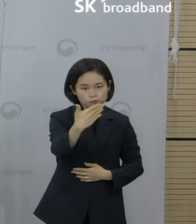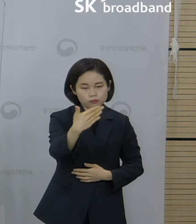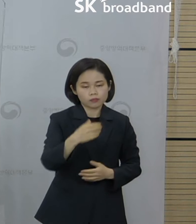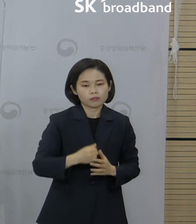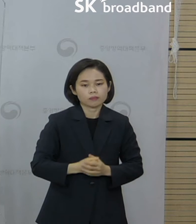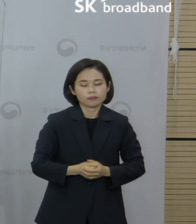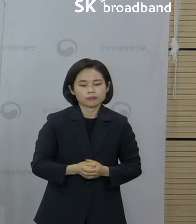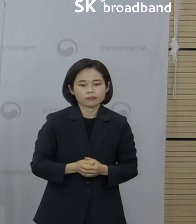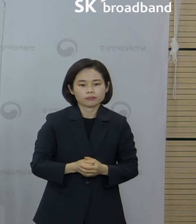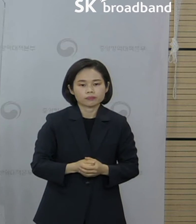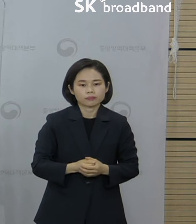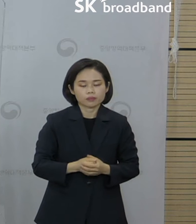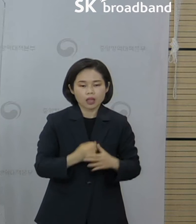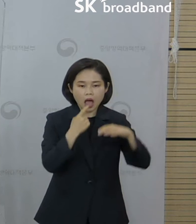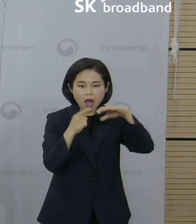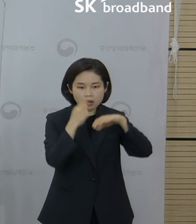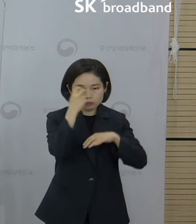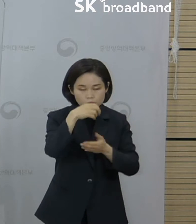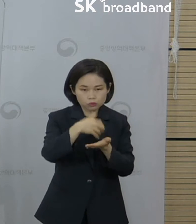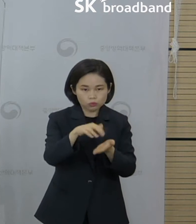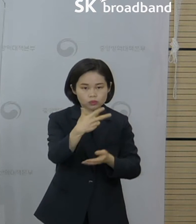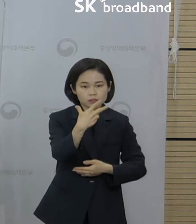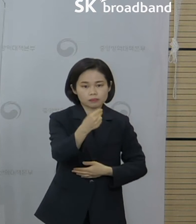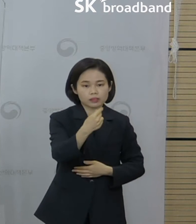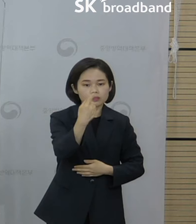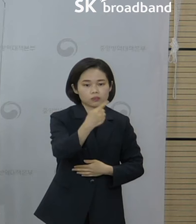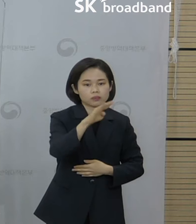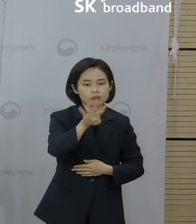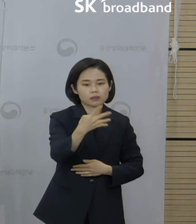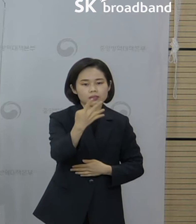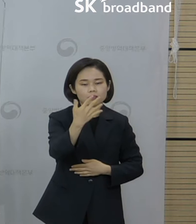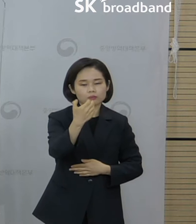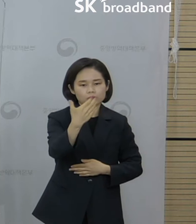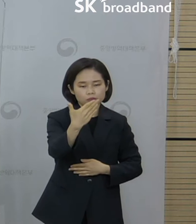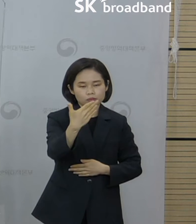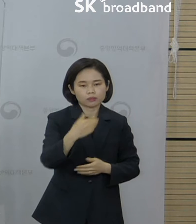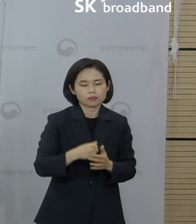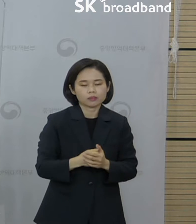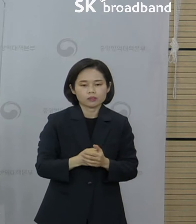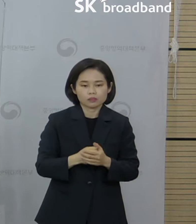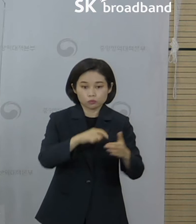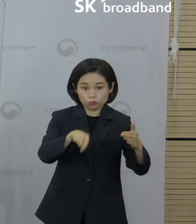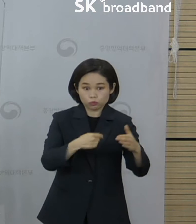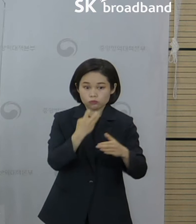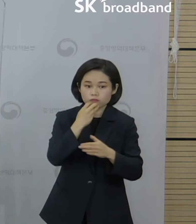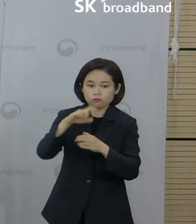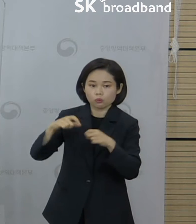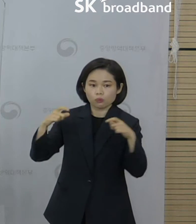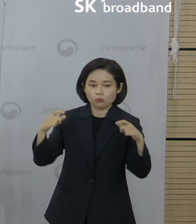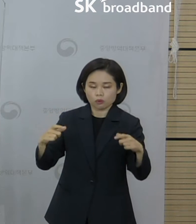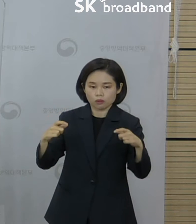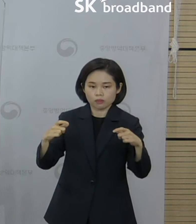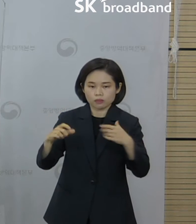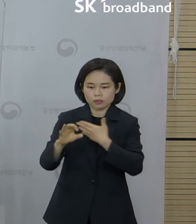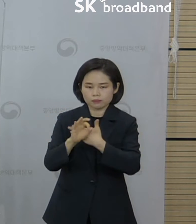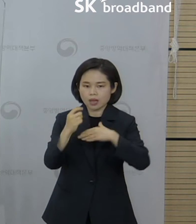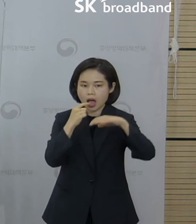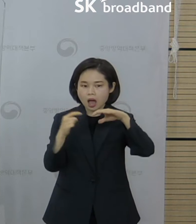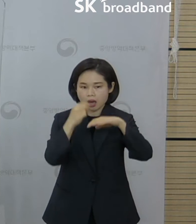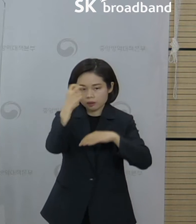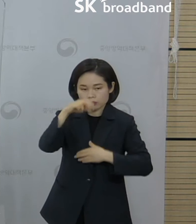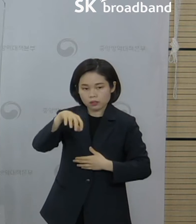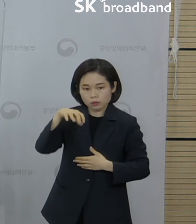3,639명입니다. 총 검사 건수는 7만 1,499건이며 이 중에서 수도권 임시